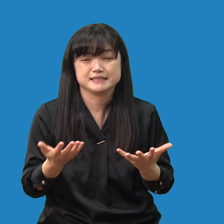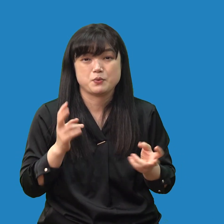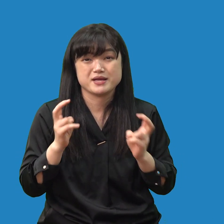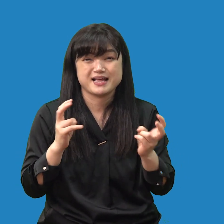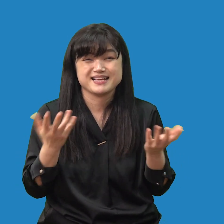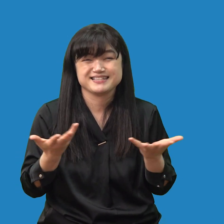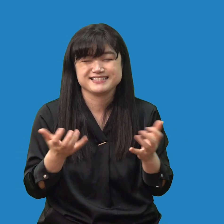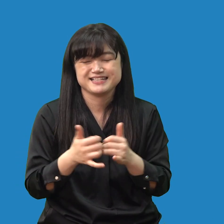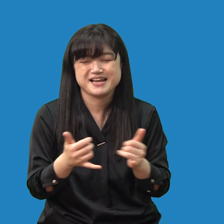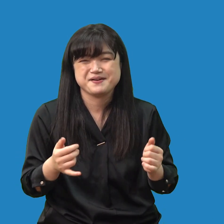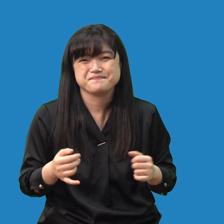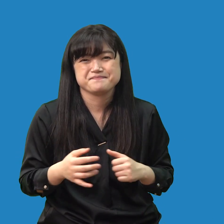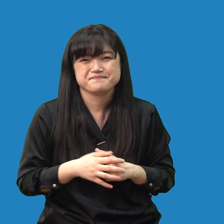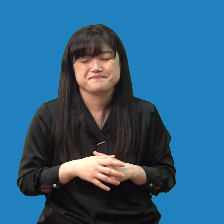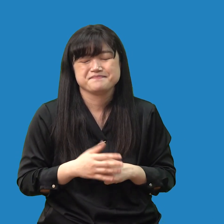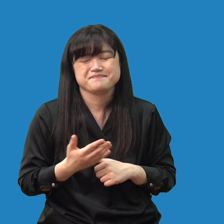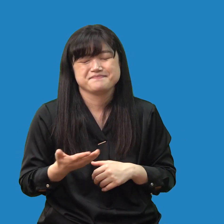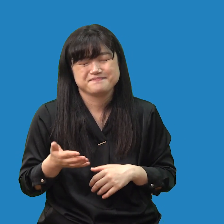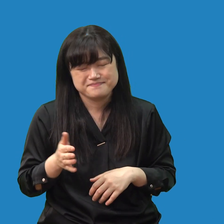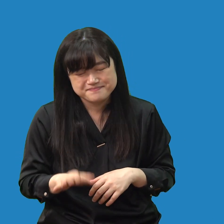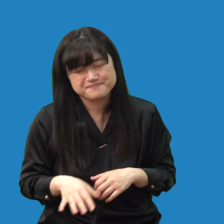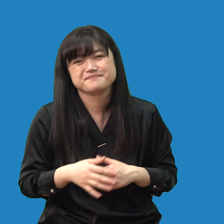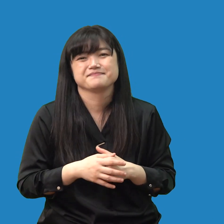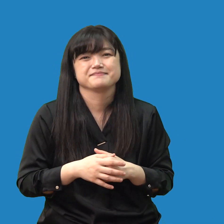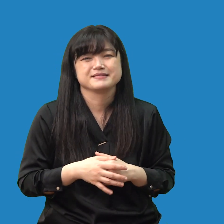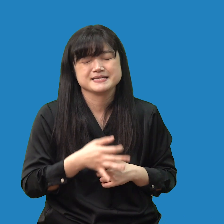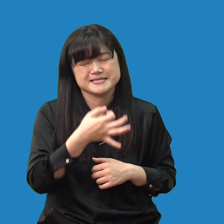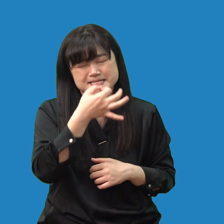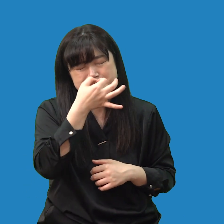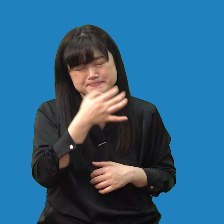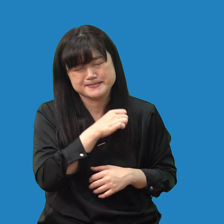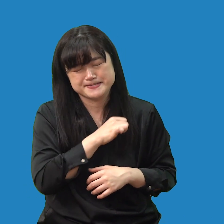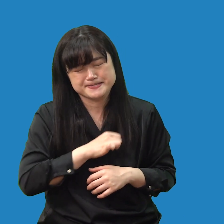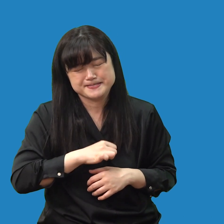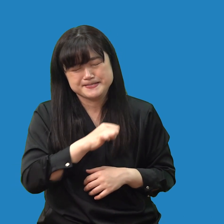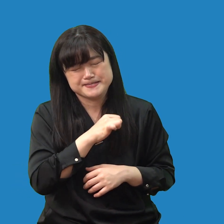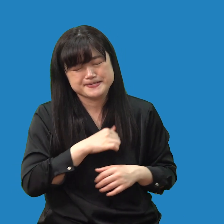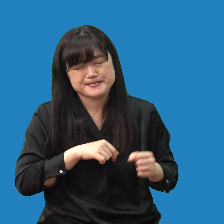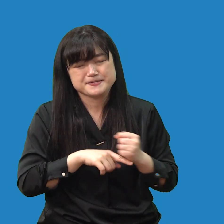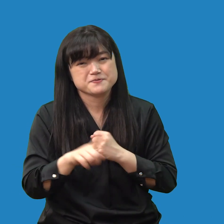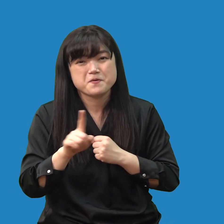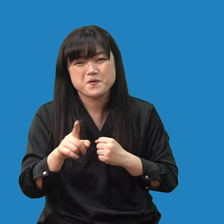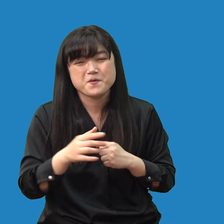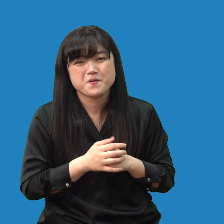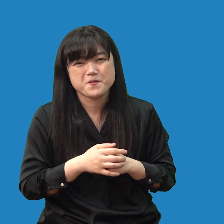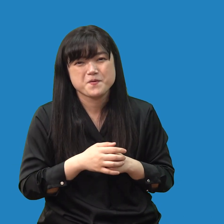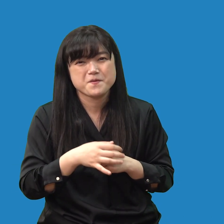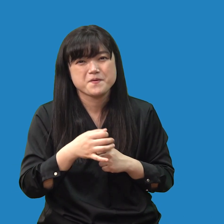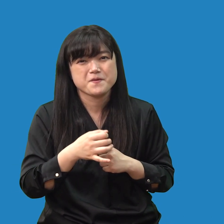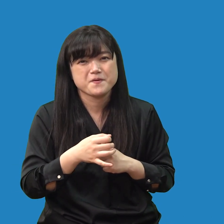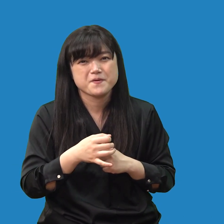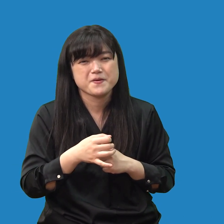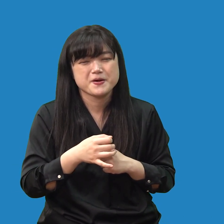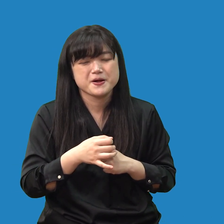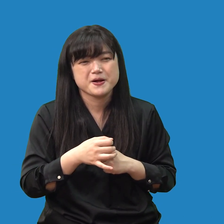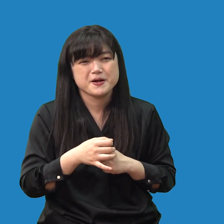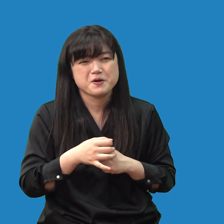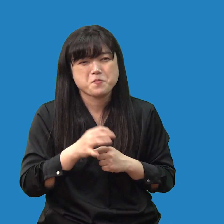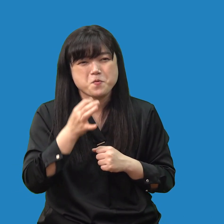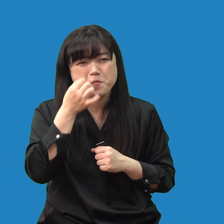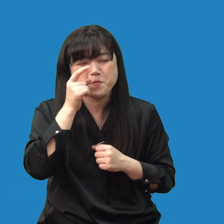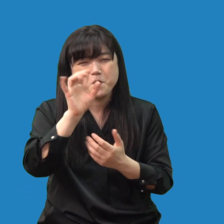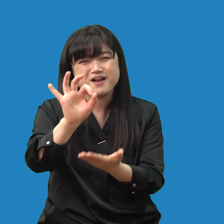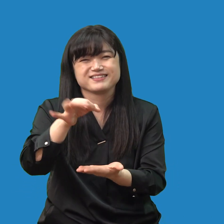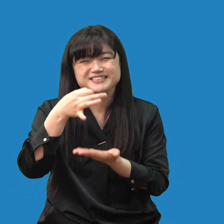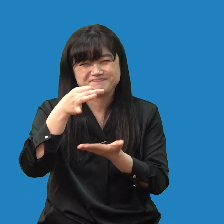일하는 사람들 그래도 힘든 거 잘 인내하고 참는 게 그 금융치료가 되는 날이